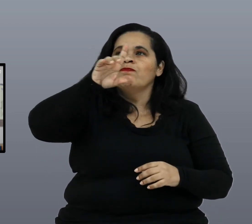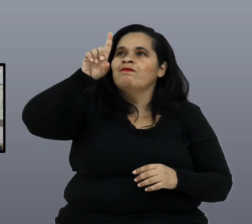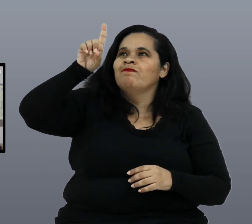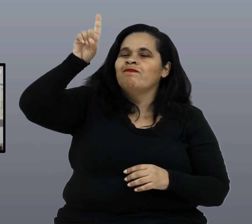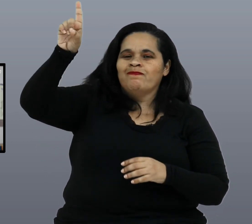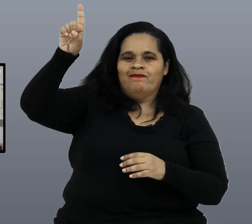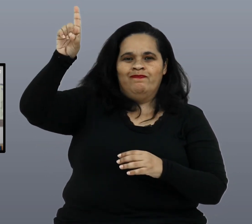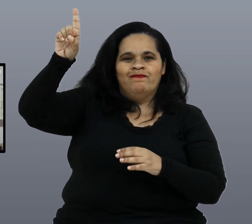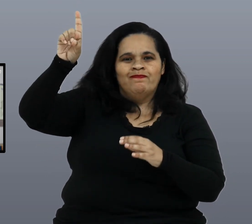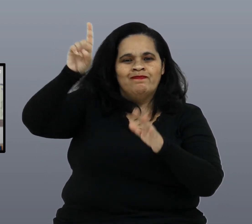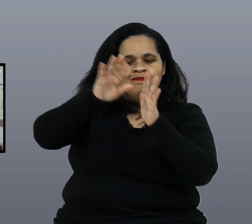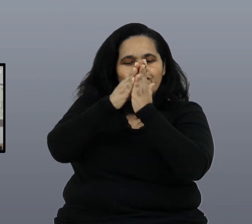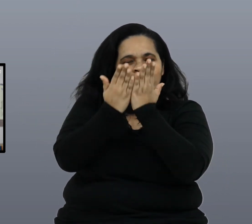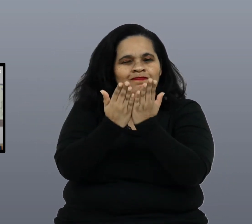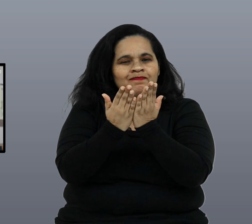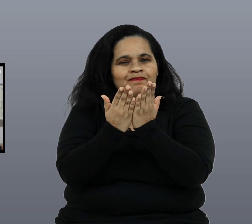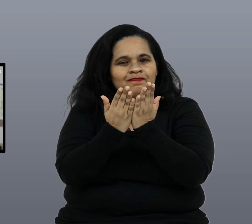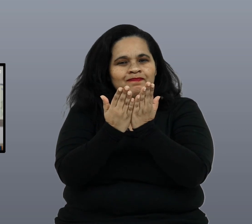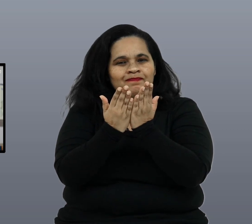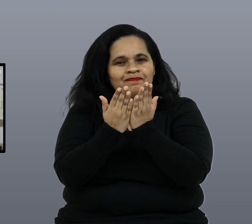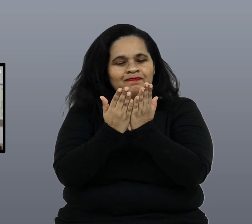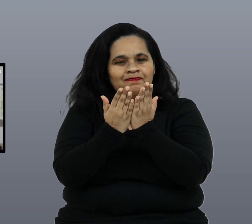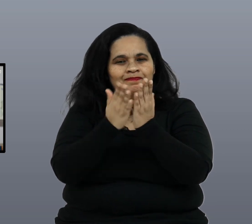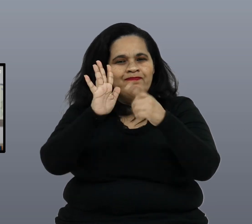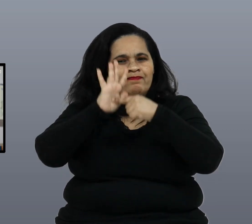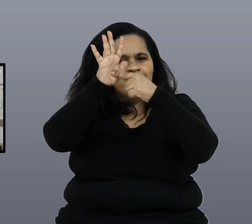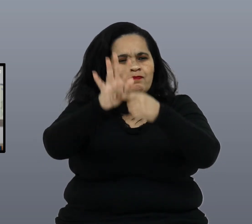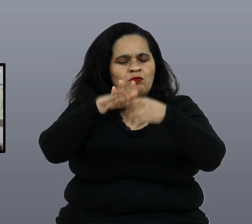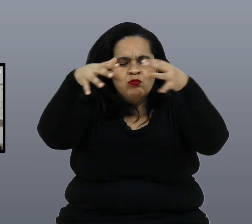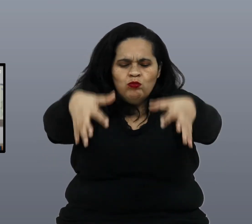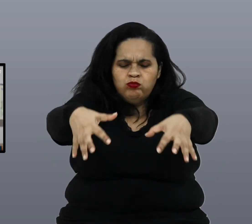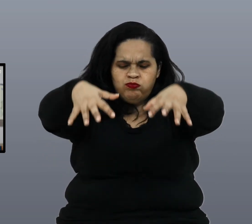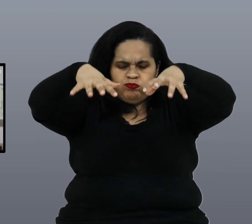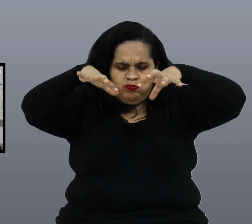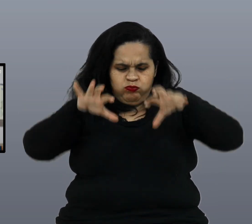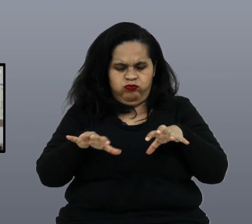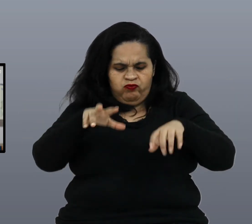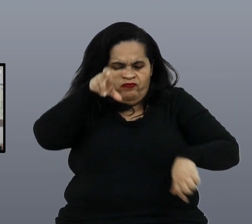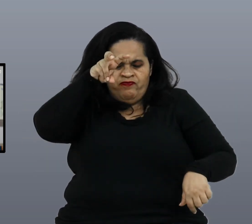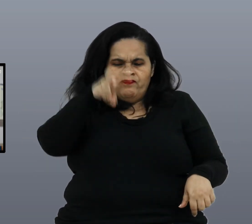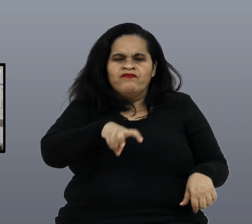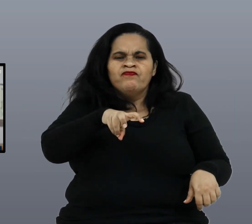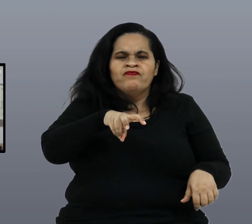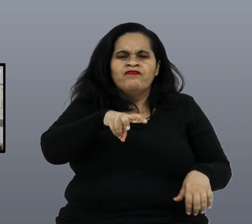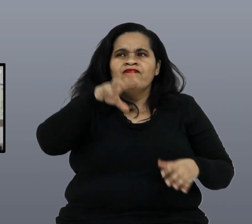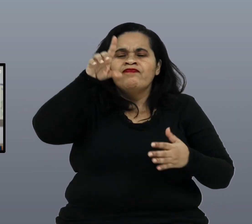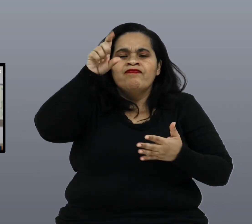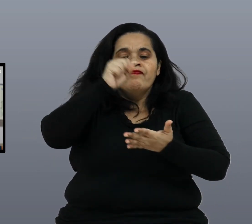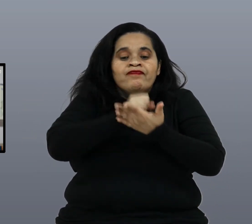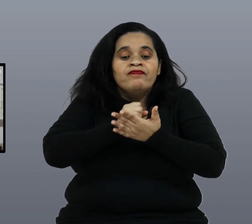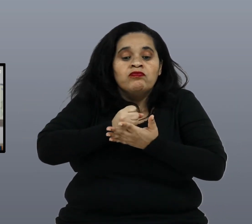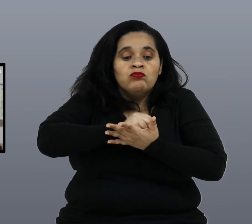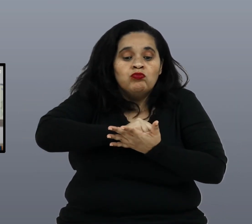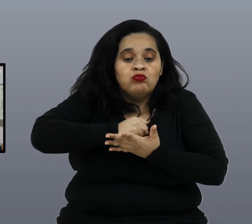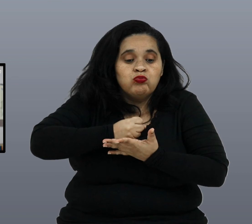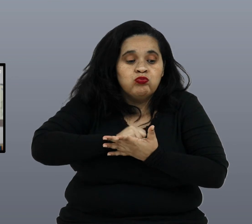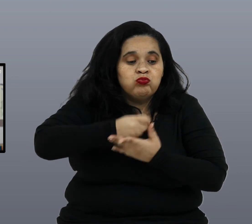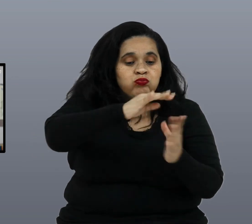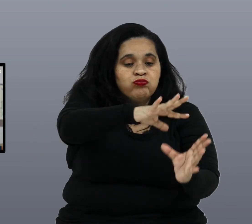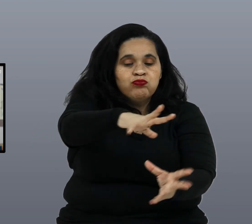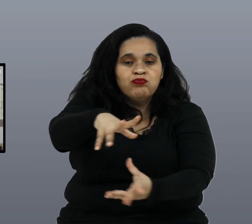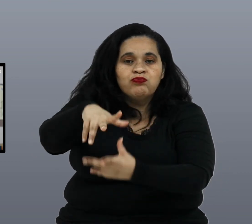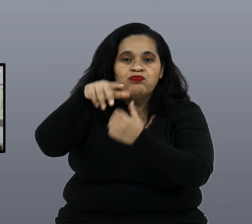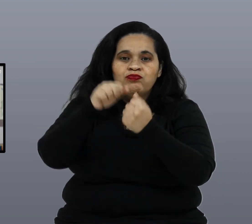Deus sentado num trono, num alto e sublime trono, governando a história. E Ele já, nessa soberania dele,